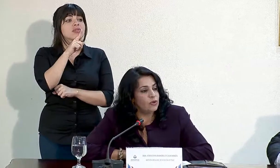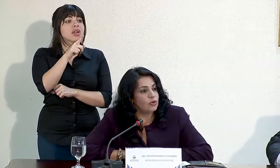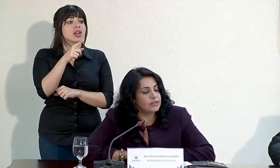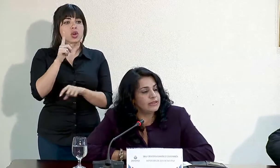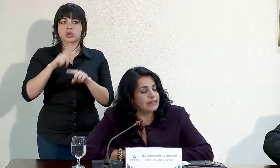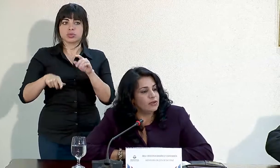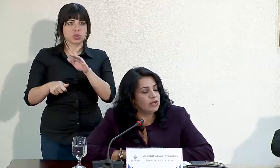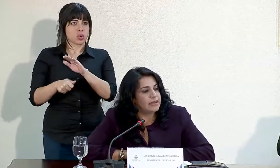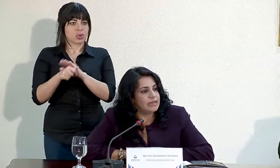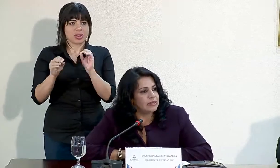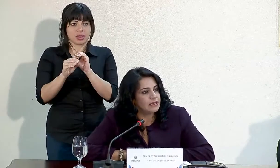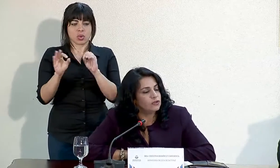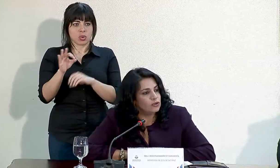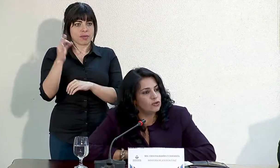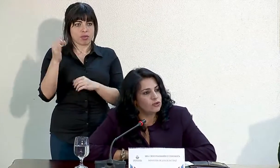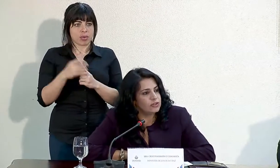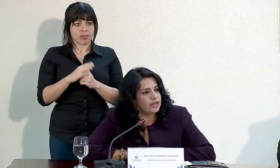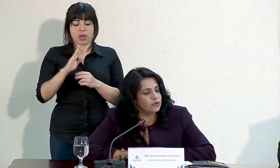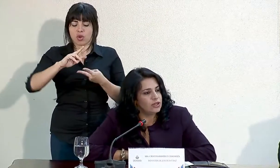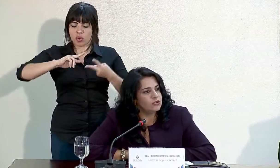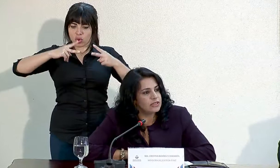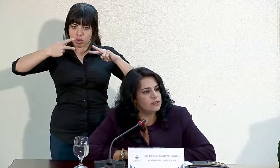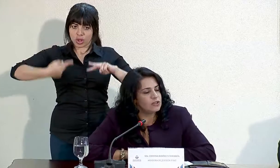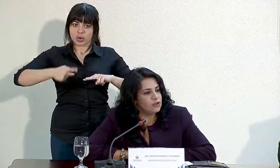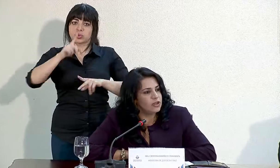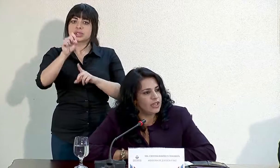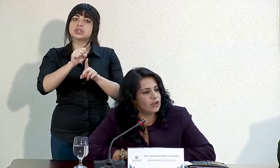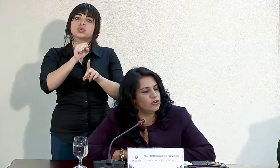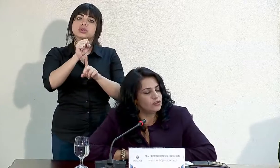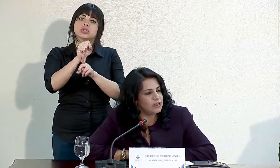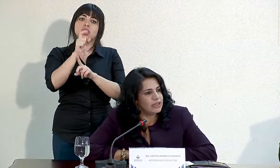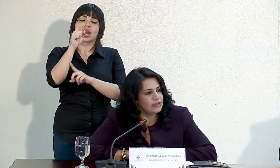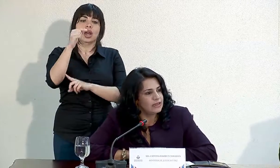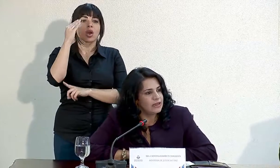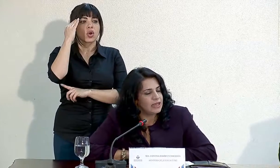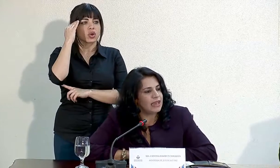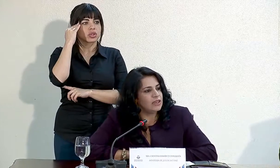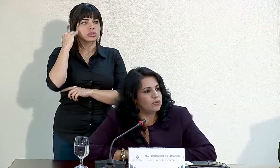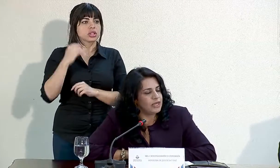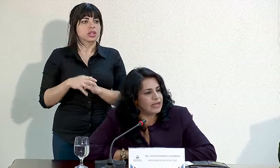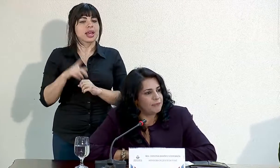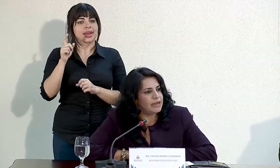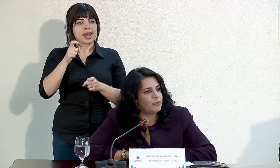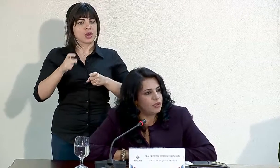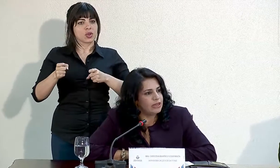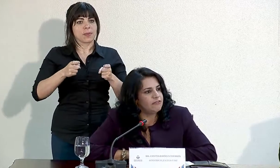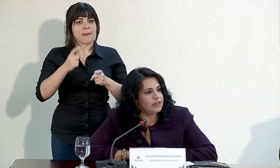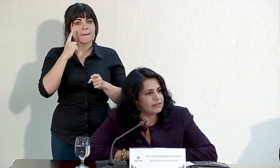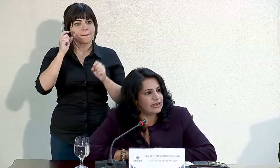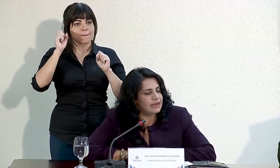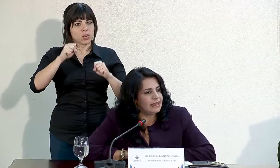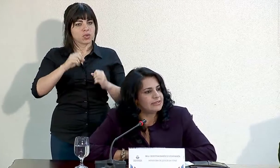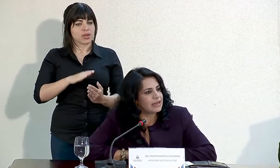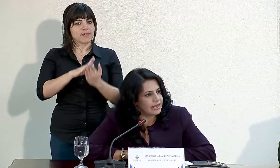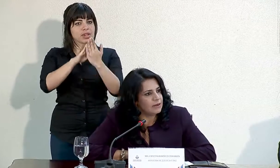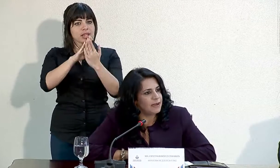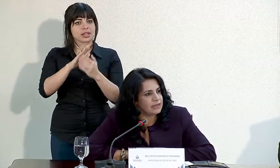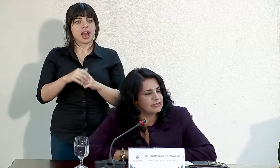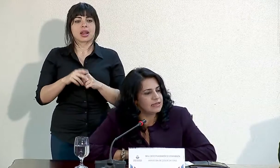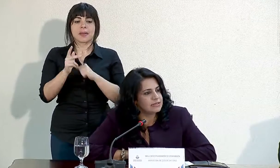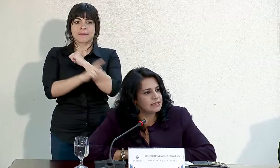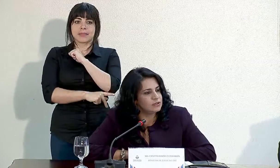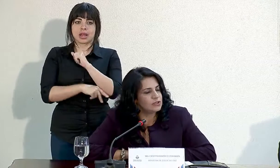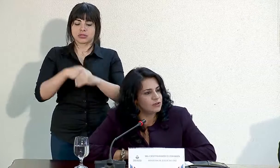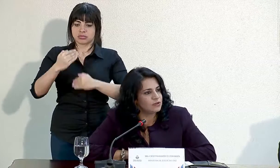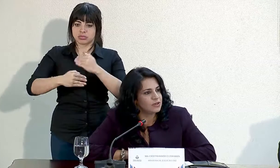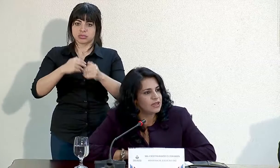que no se puede ocultar de ninguna manera, todo lo contrario, es una situación que hay que conocer, que hay que dominar para poder enfrentarla y sacar al país